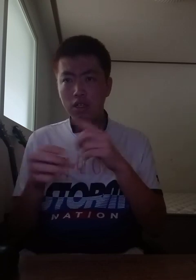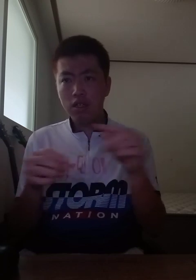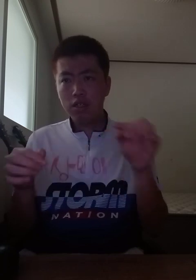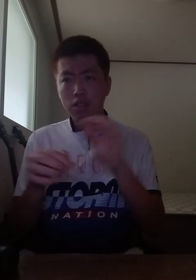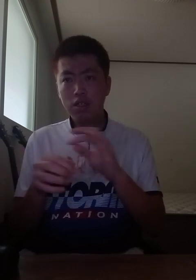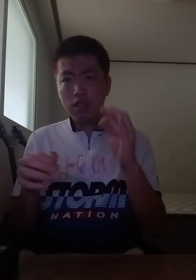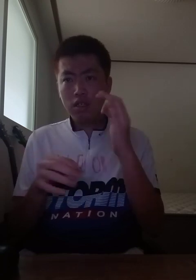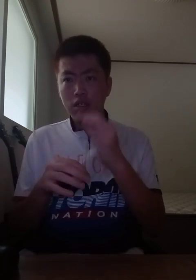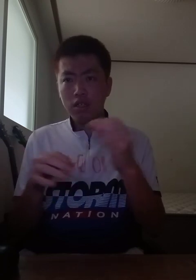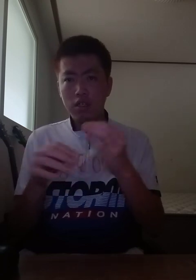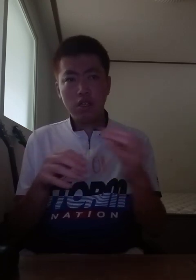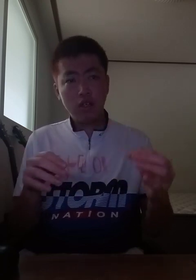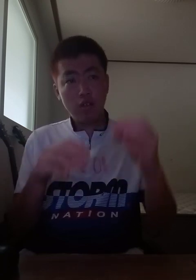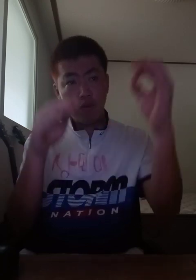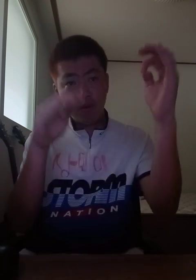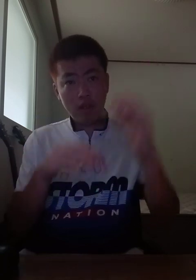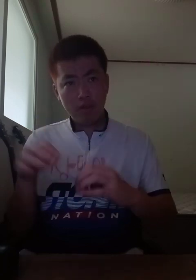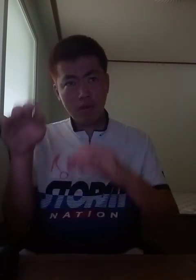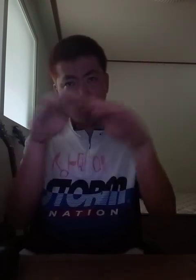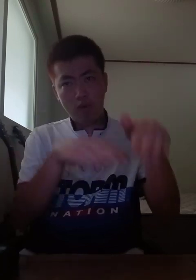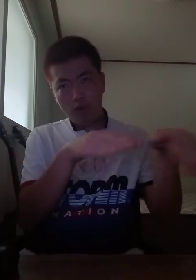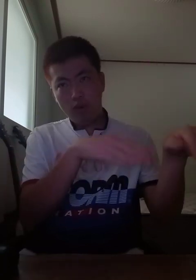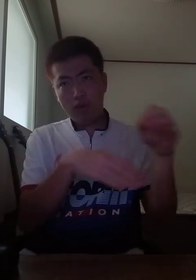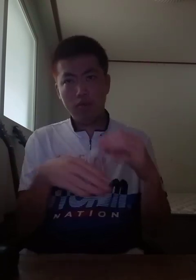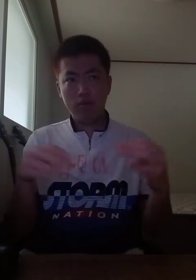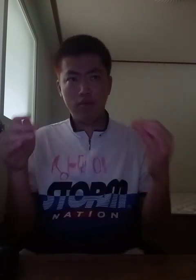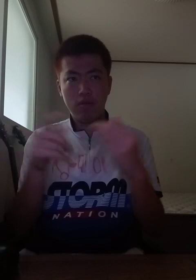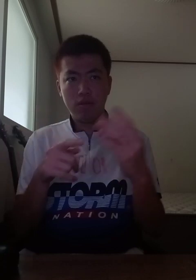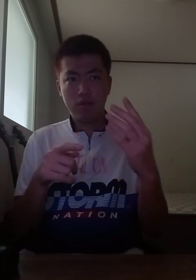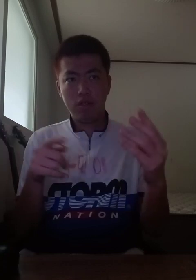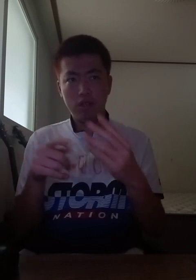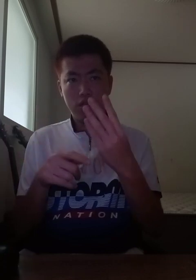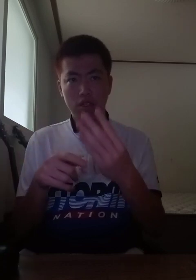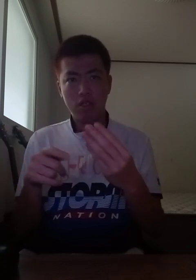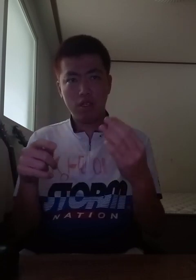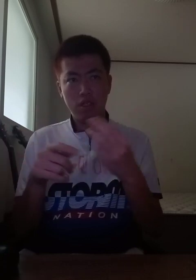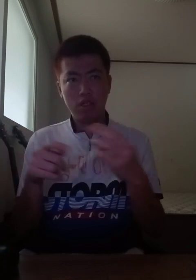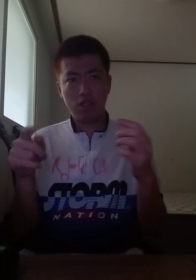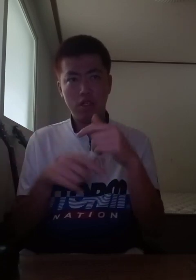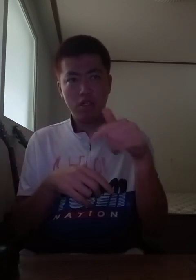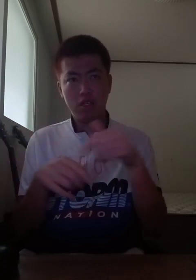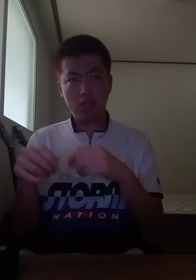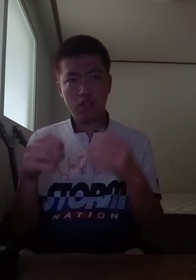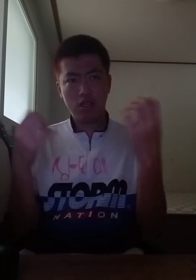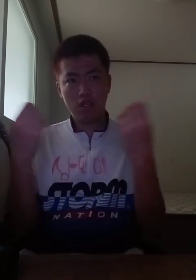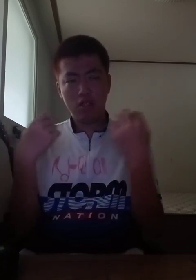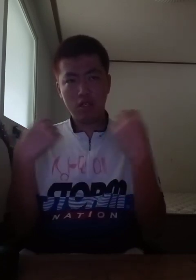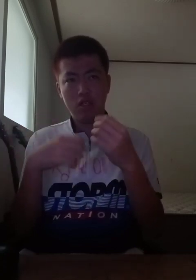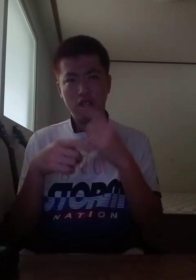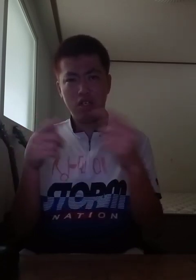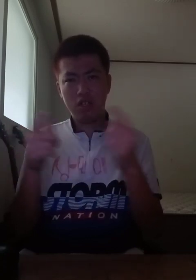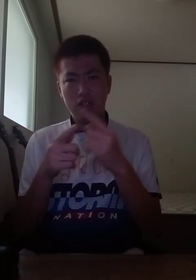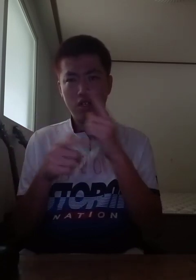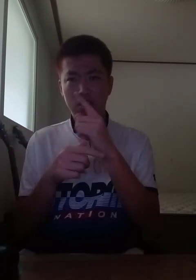어린 학생들이 높은 담벼락을 넘어서 4m라고 합니다. 그 담벼락을 넘어서 등교하는 아찔한 상황까지